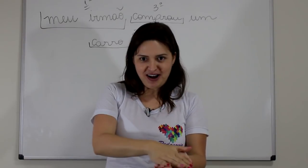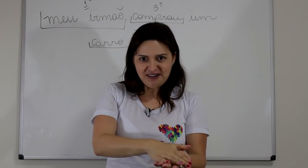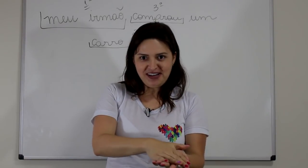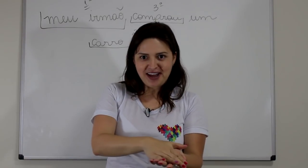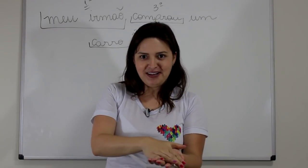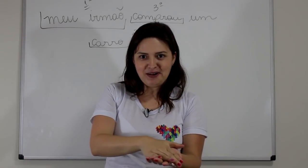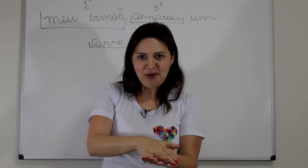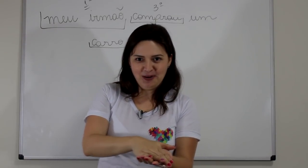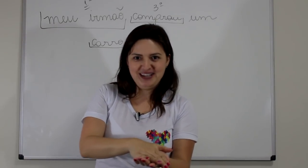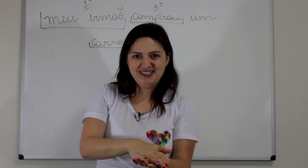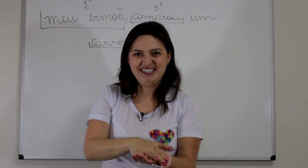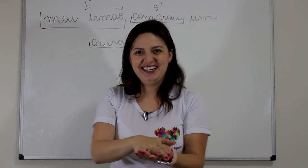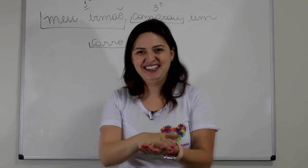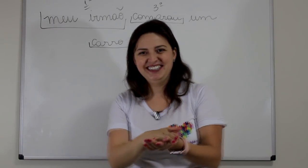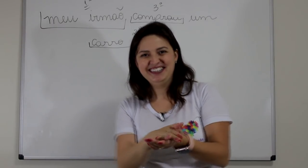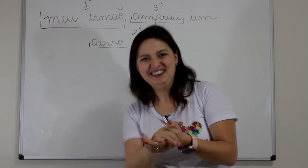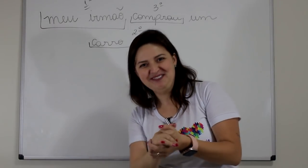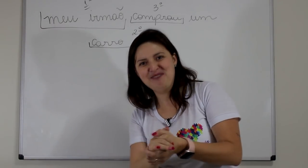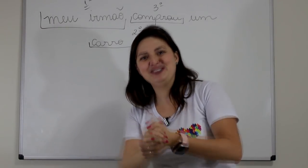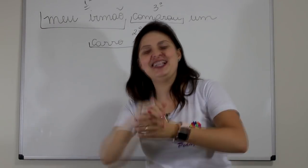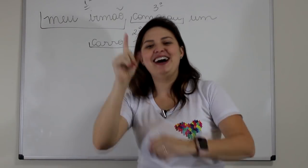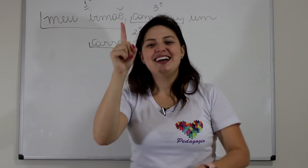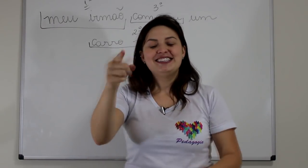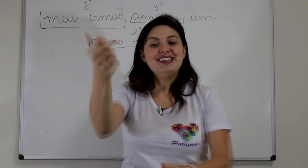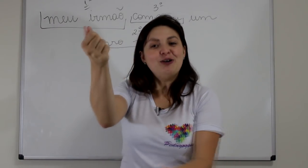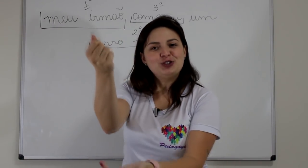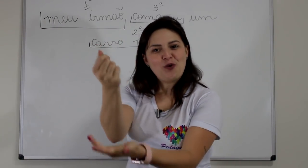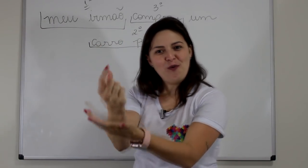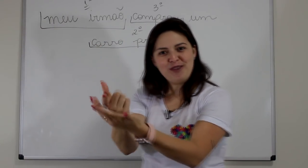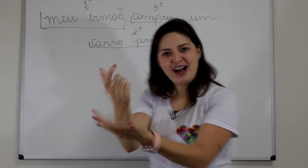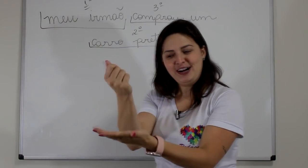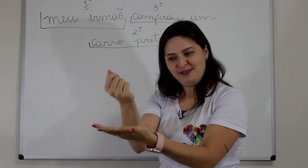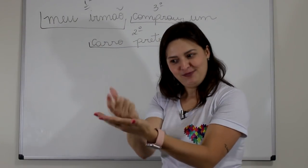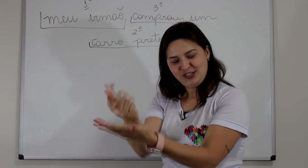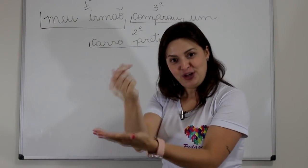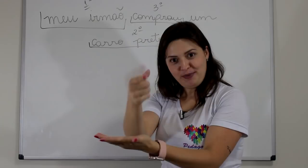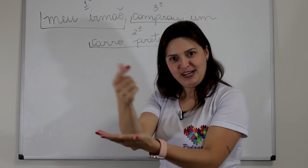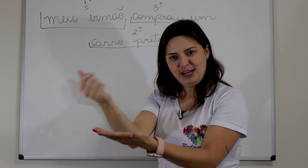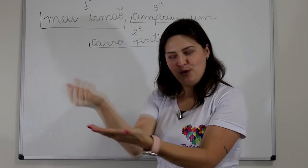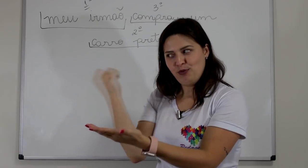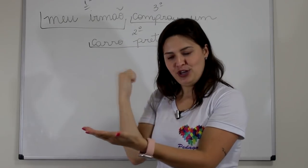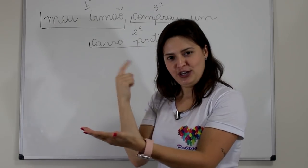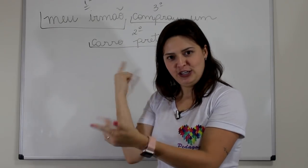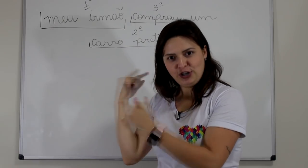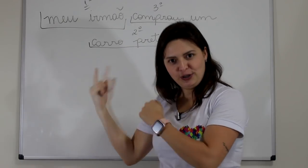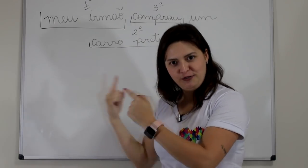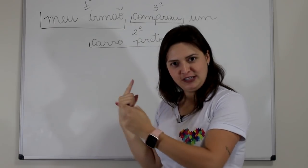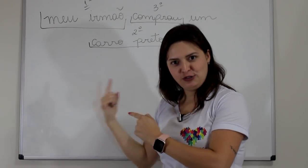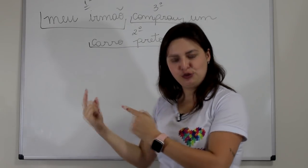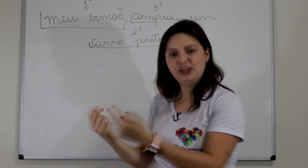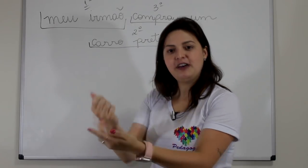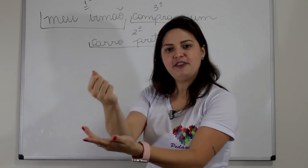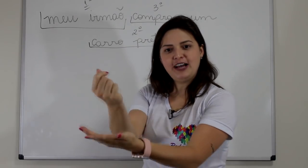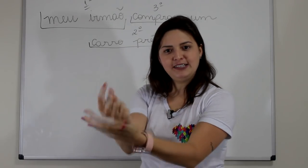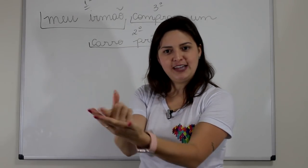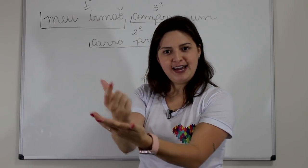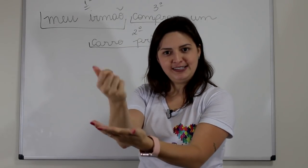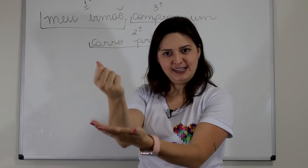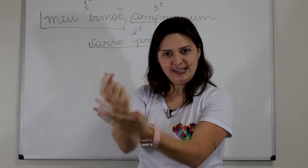aplicar técnica Paulinha de ser. Vamos lá. Sinal de comprar, você já aprendeu um pouquinho aqui na hora que eu fiz a estrutura da frase, que é esse